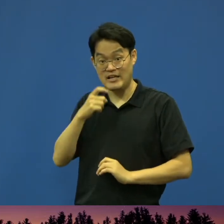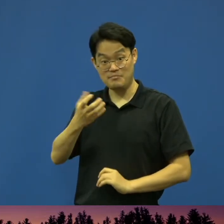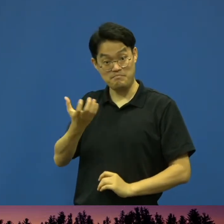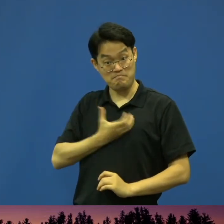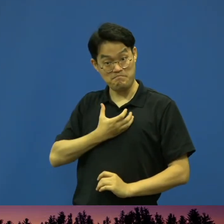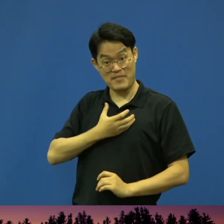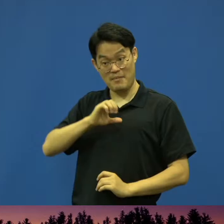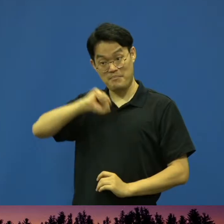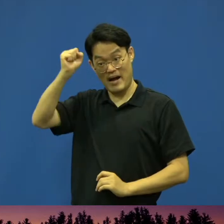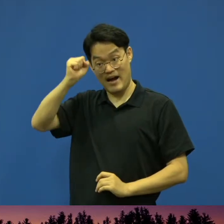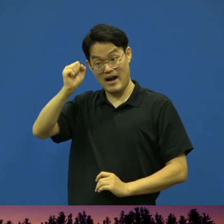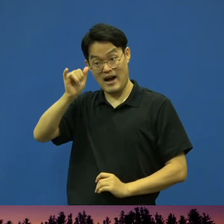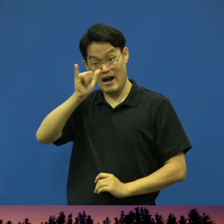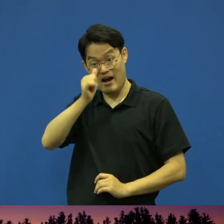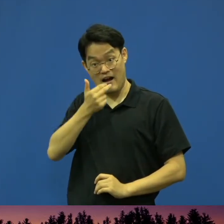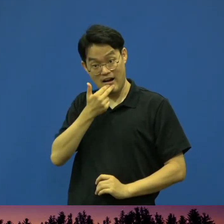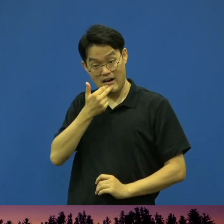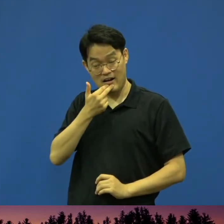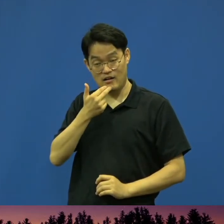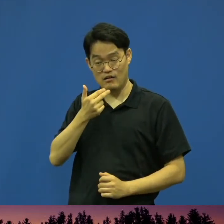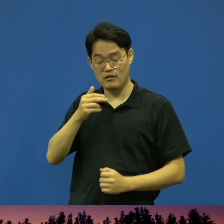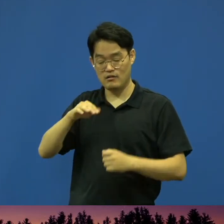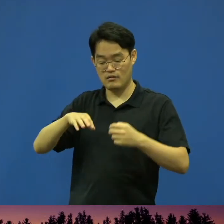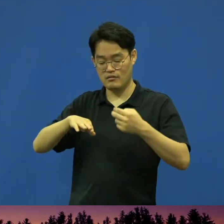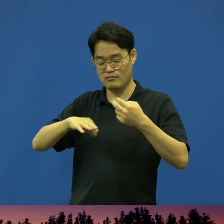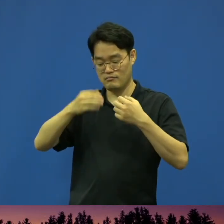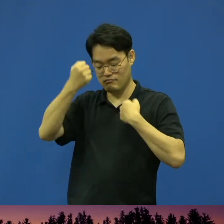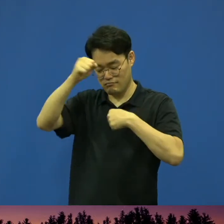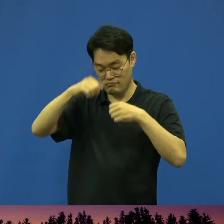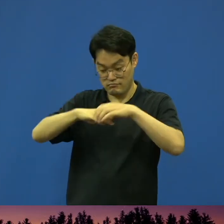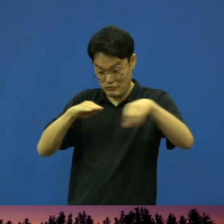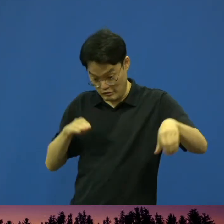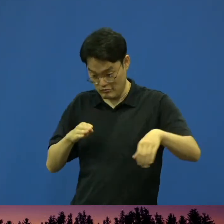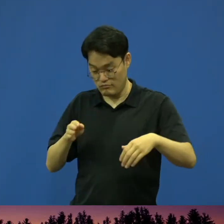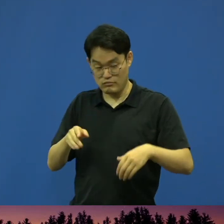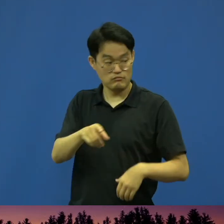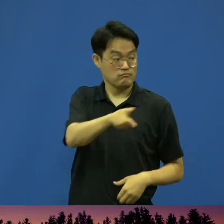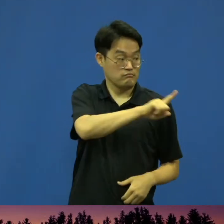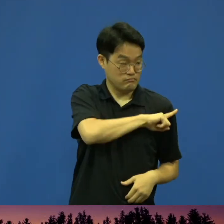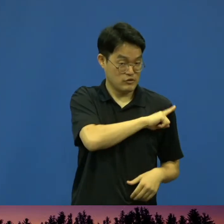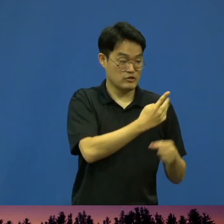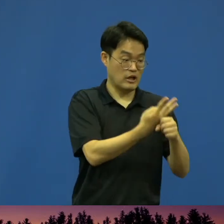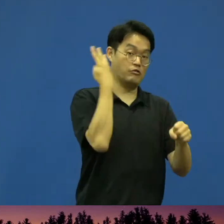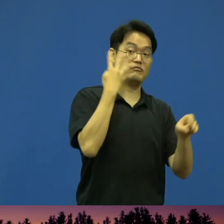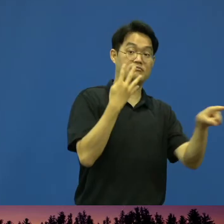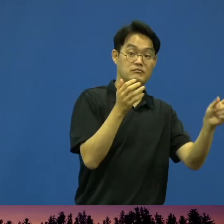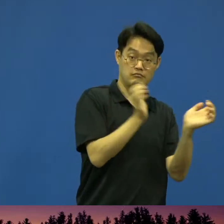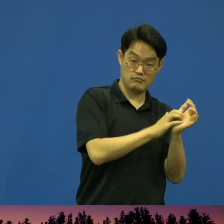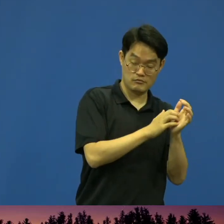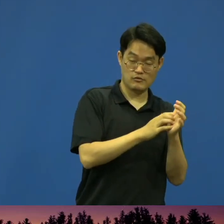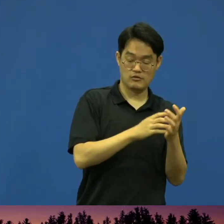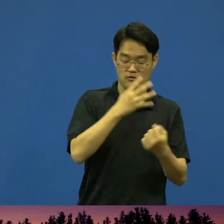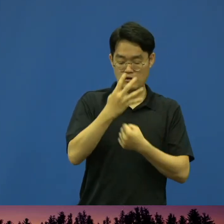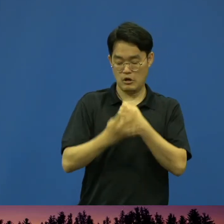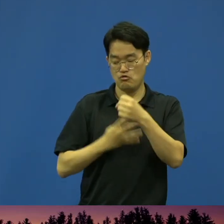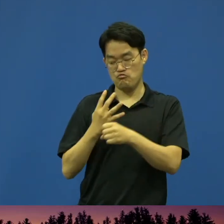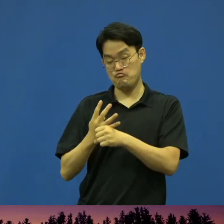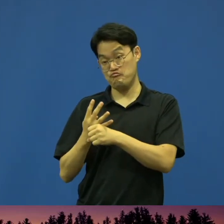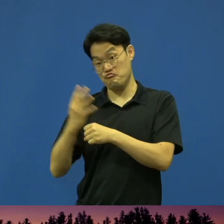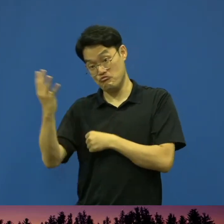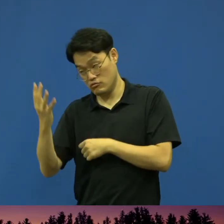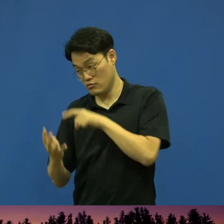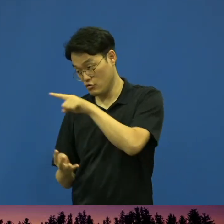맨발로 뛰어서 1등인데 신발 신으면 뭐 말할 것도 없죠. 시간을 2시간